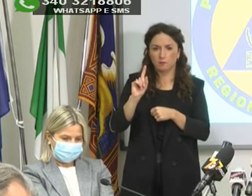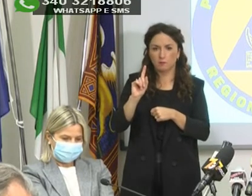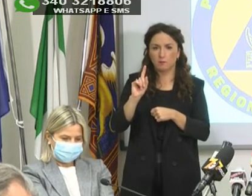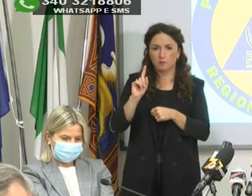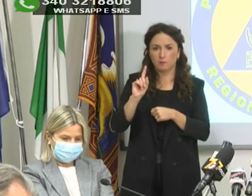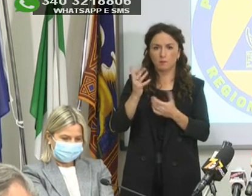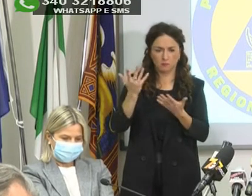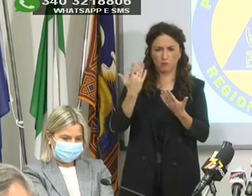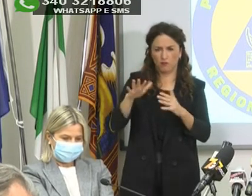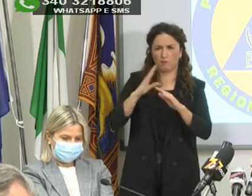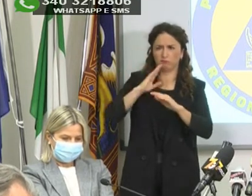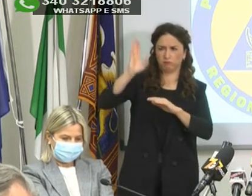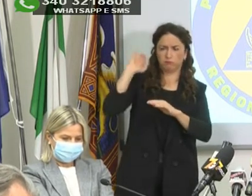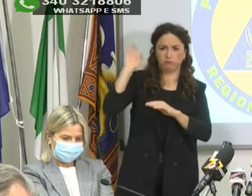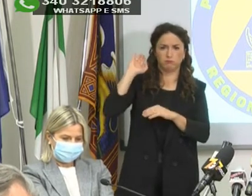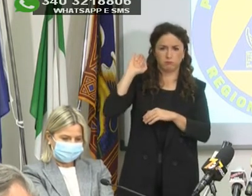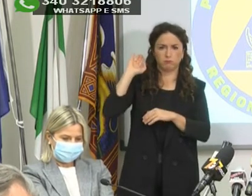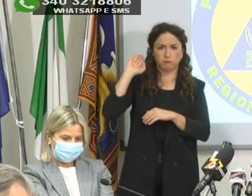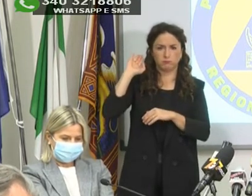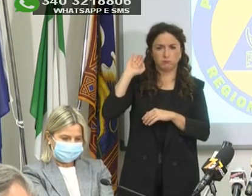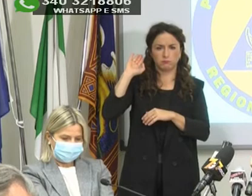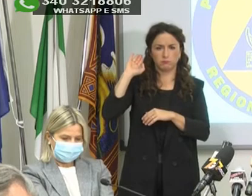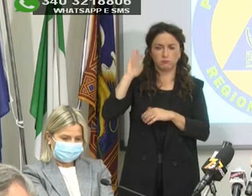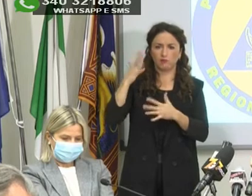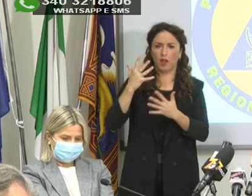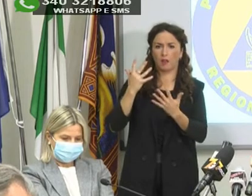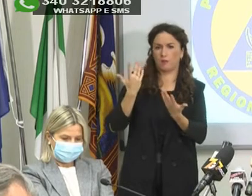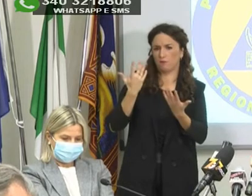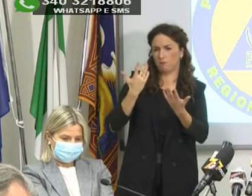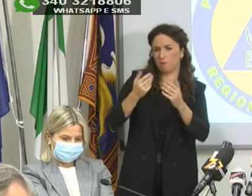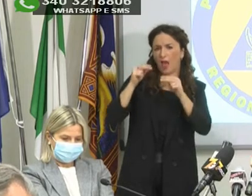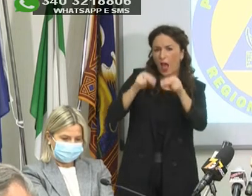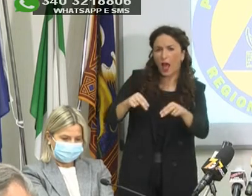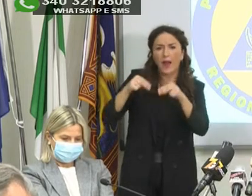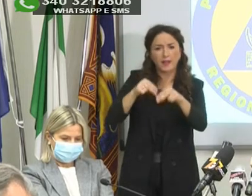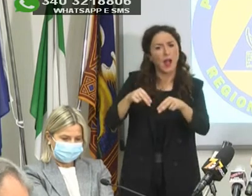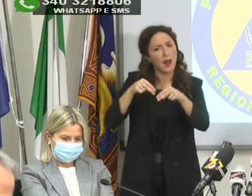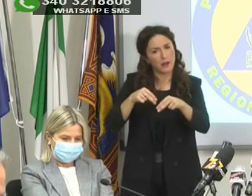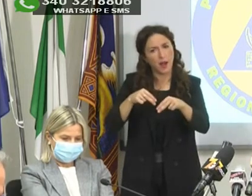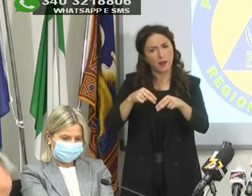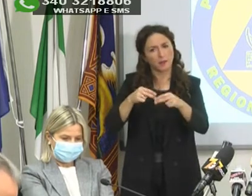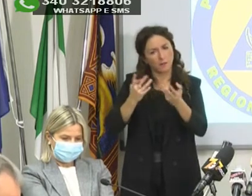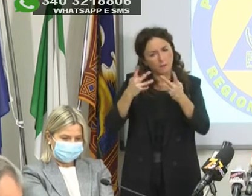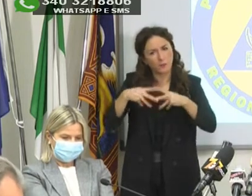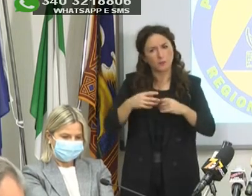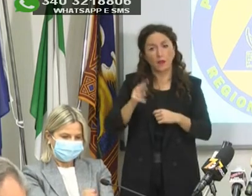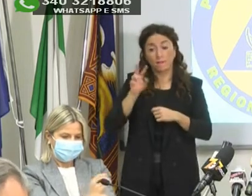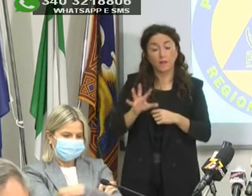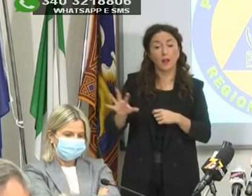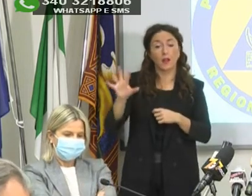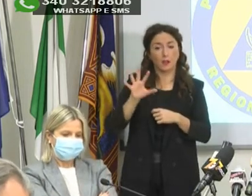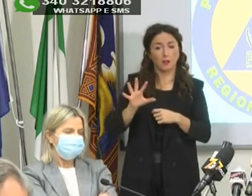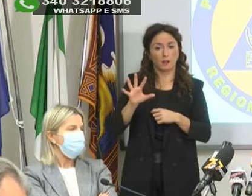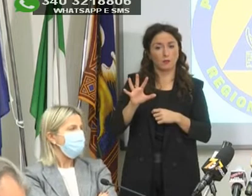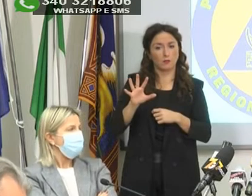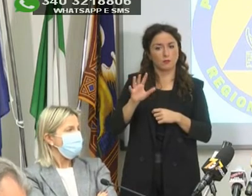cioè la sua storia, insomma, è una storia pluridecennale, quella della plasmaferesi, che facciamo peraltro in Veneto per altri